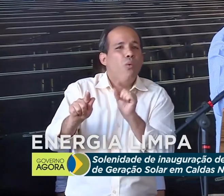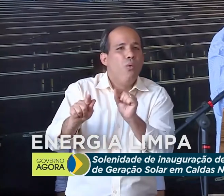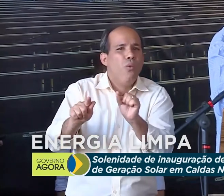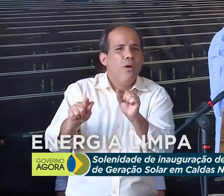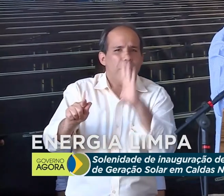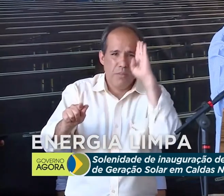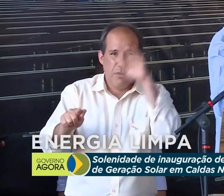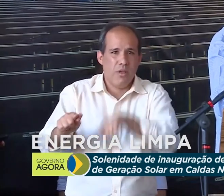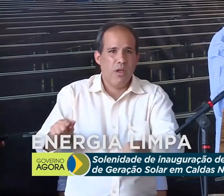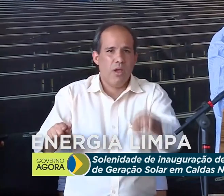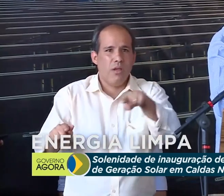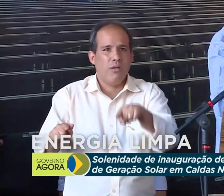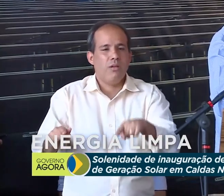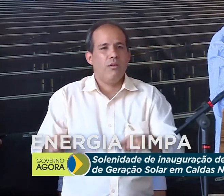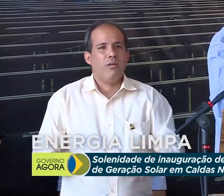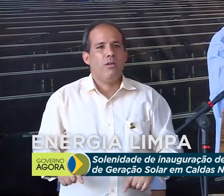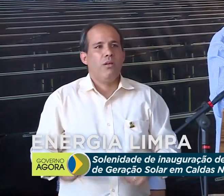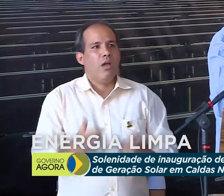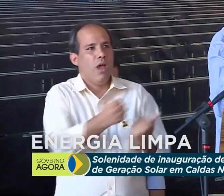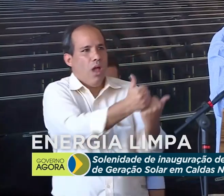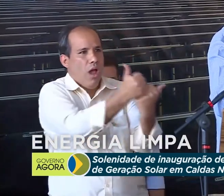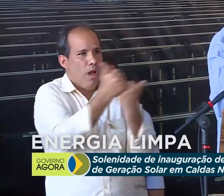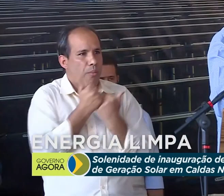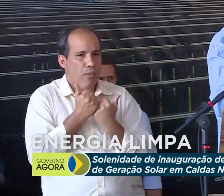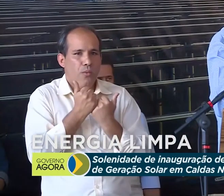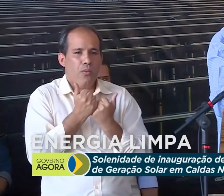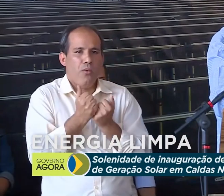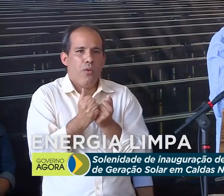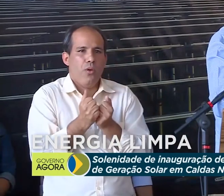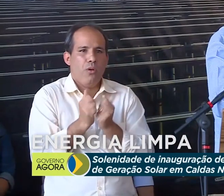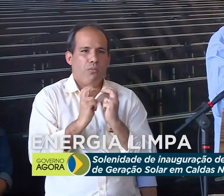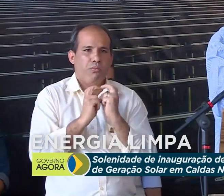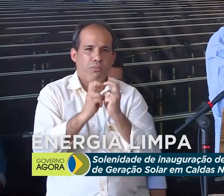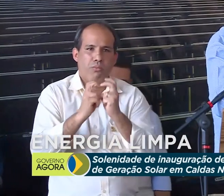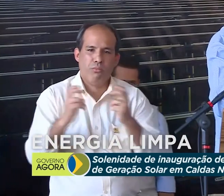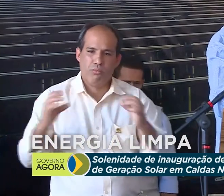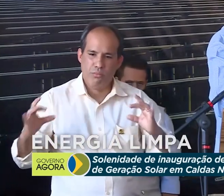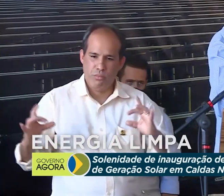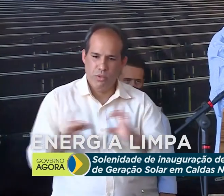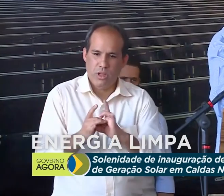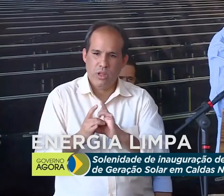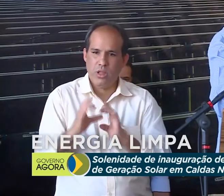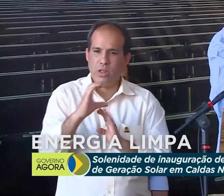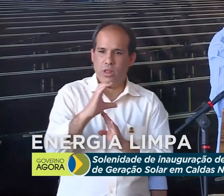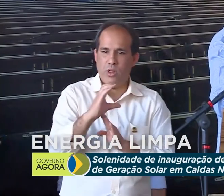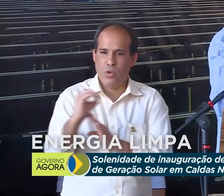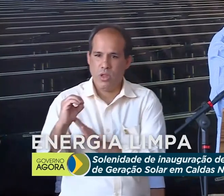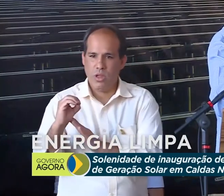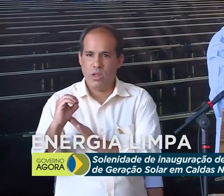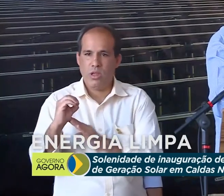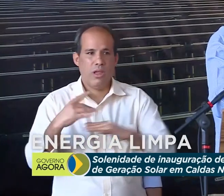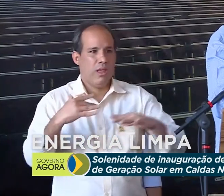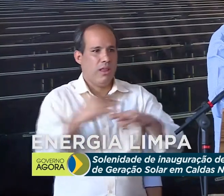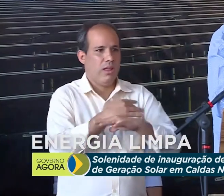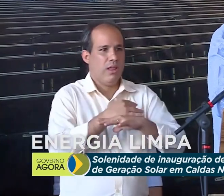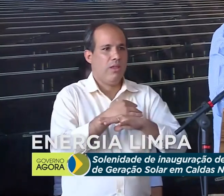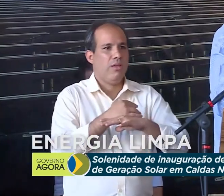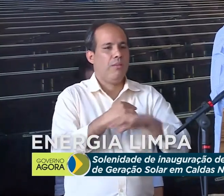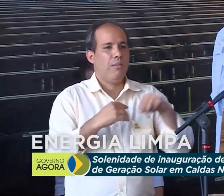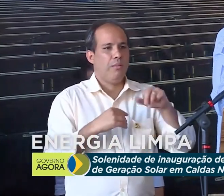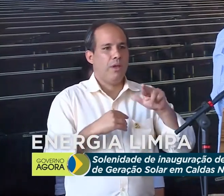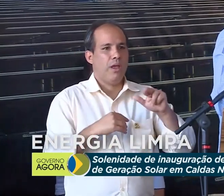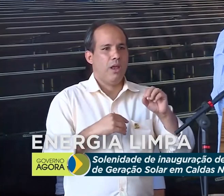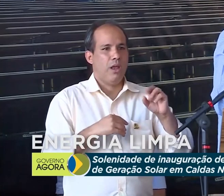nós: o braço da ferrovia da integração do Centro-Oeste, ligando a cidade de Mara Rosa Campinorte